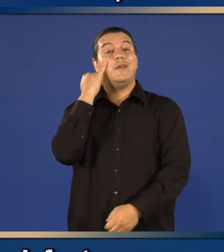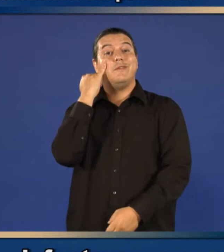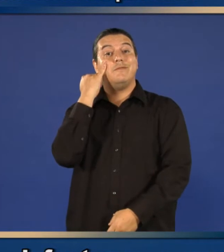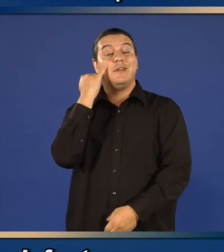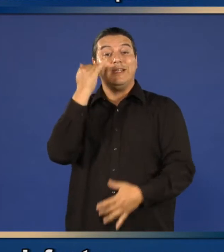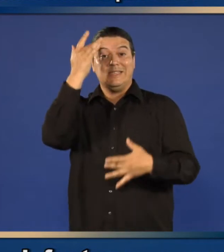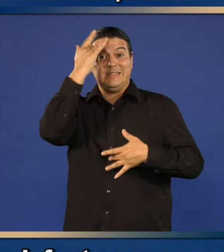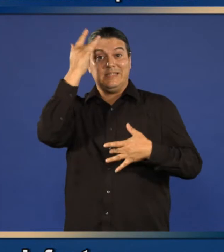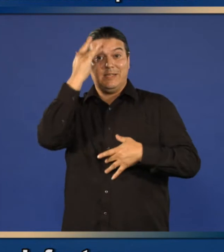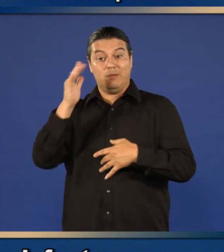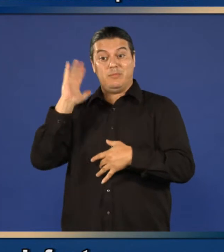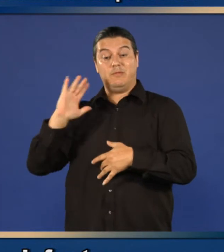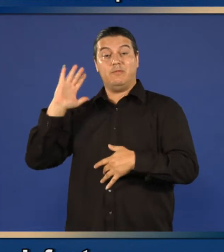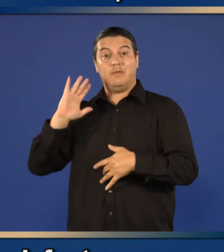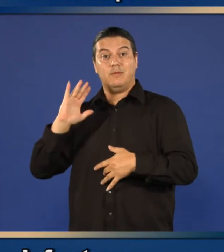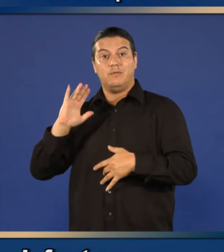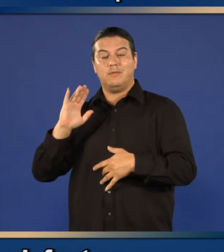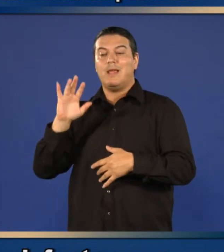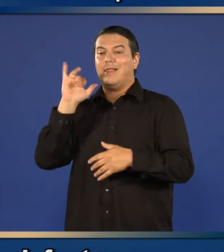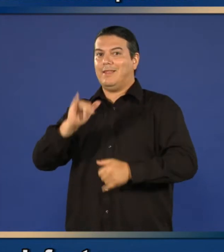puede regresar